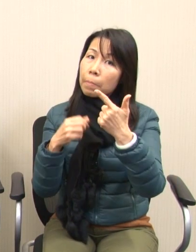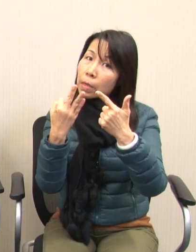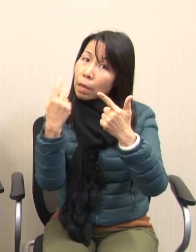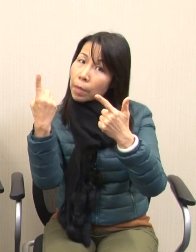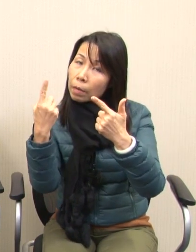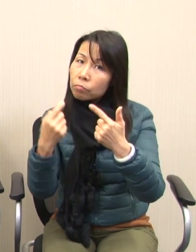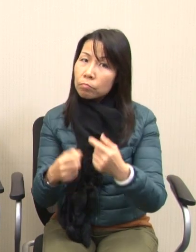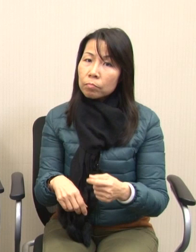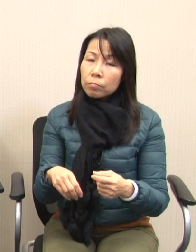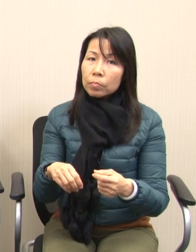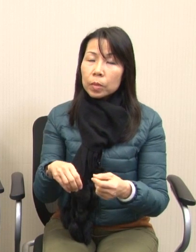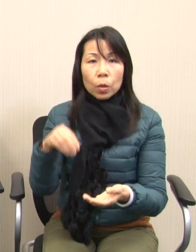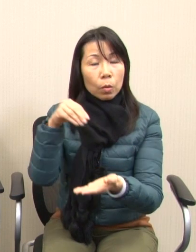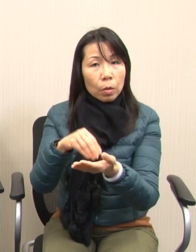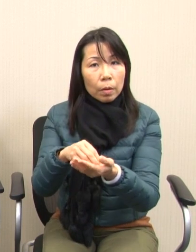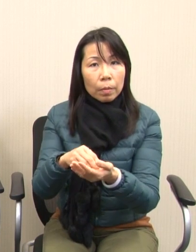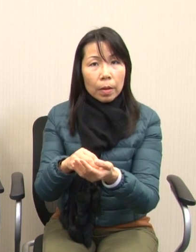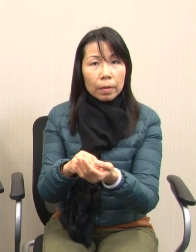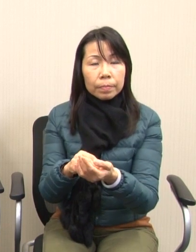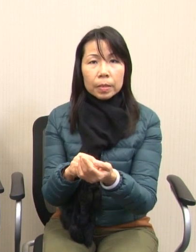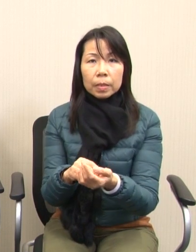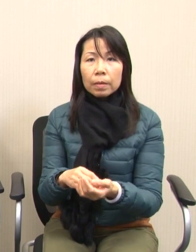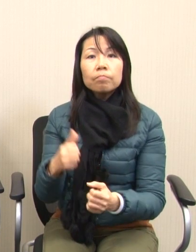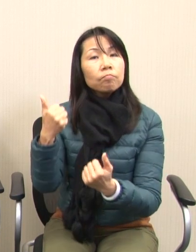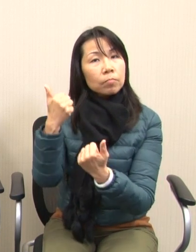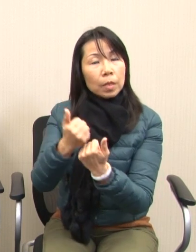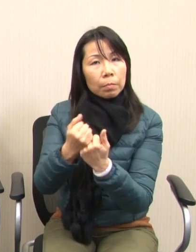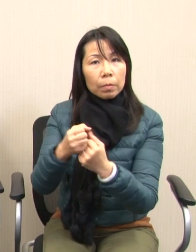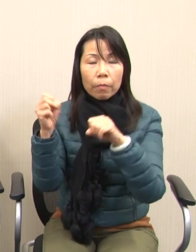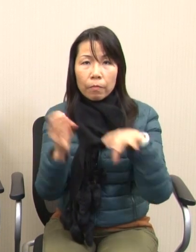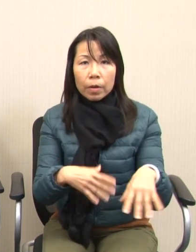即是你贊不贊成廢除功能組別？